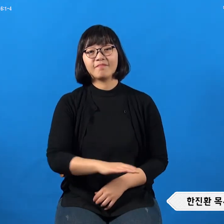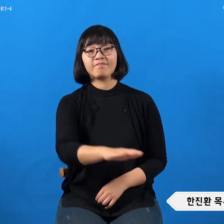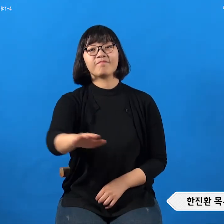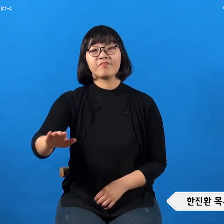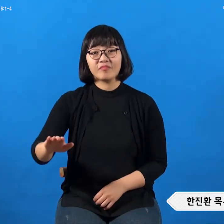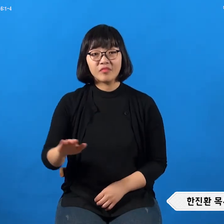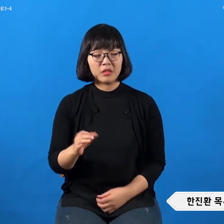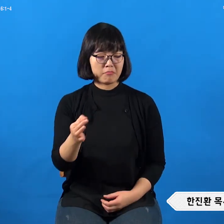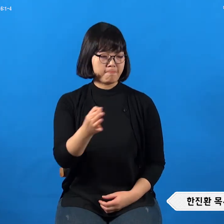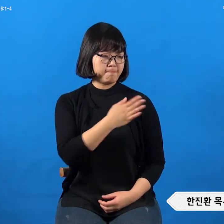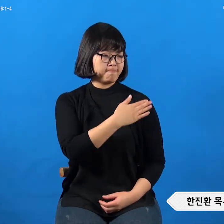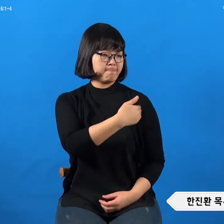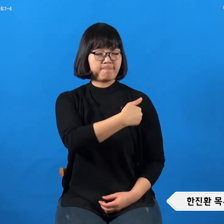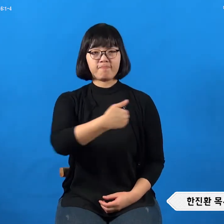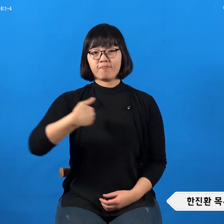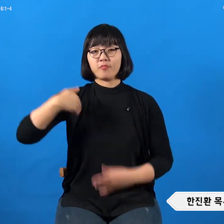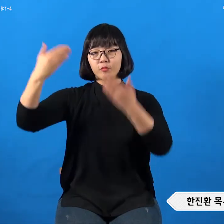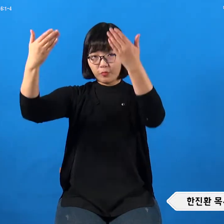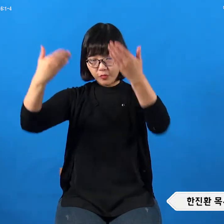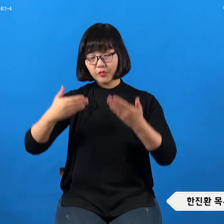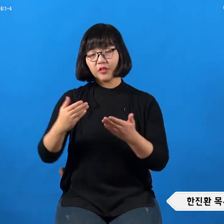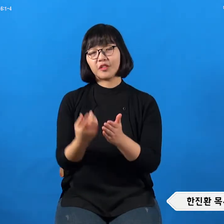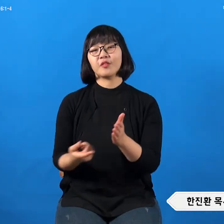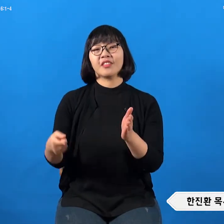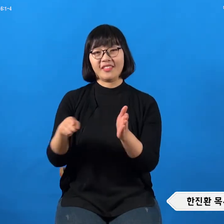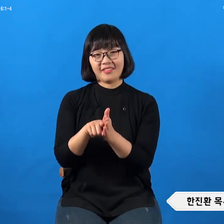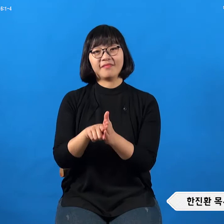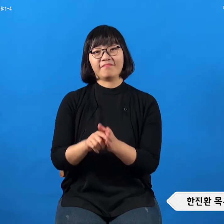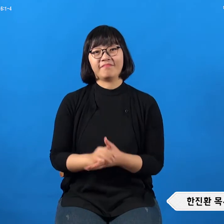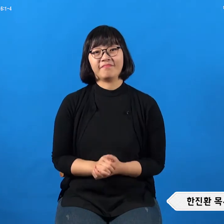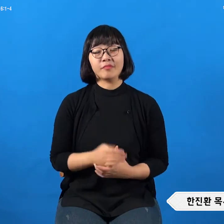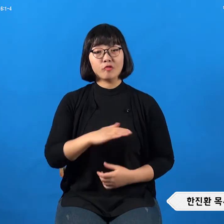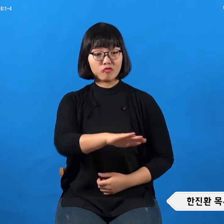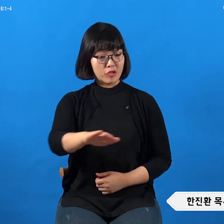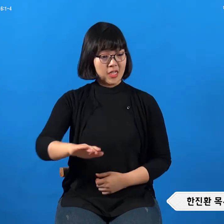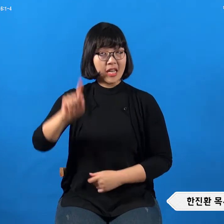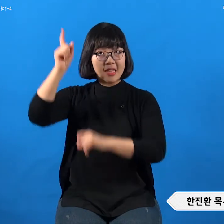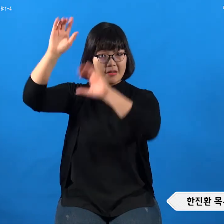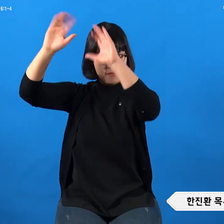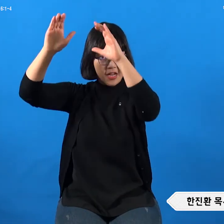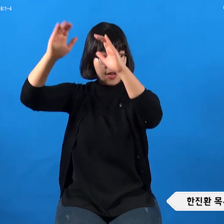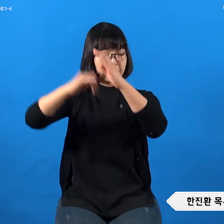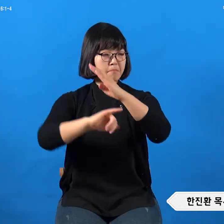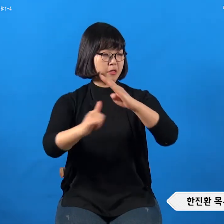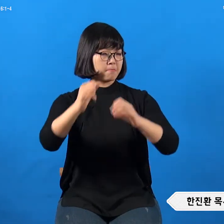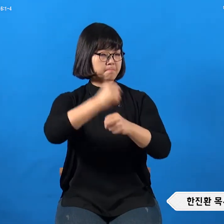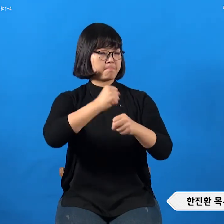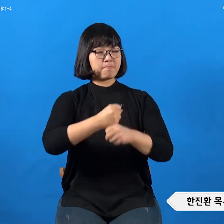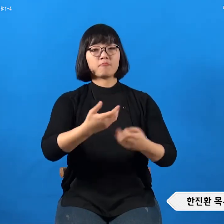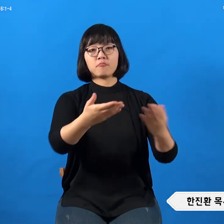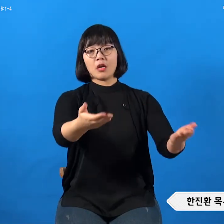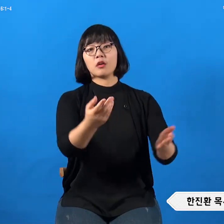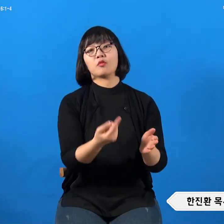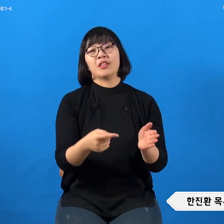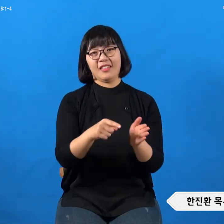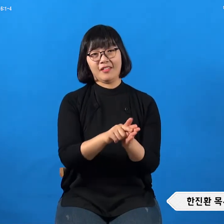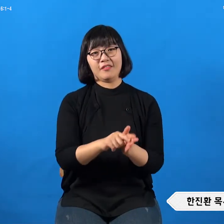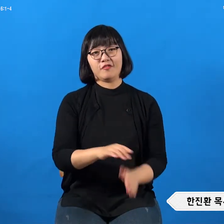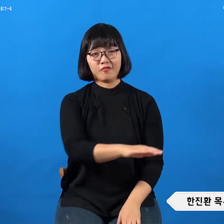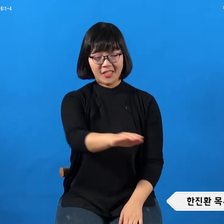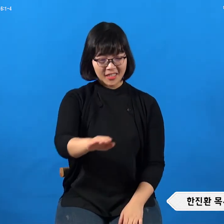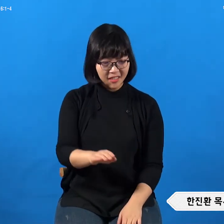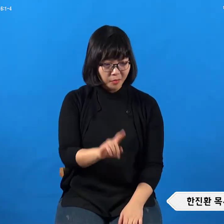우리를 부요하게 해주시기 위해서, 우리를 천국의 백성으로 만들어주시기 위해서,